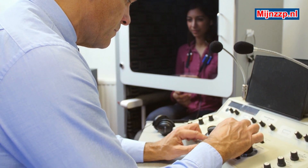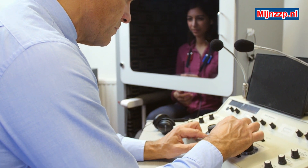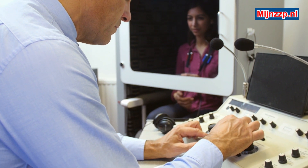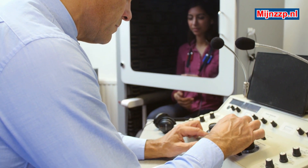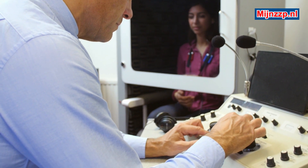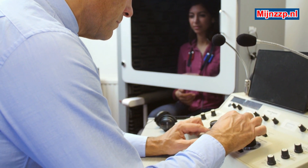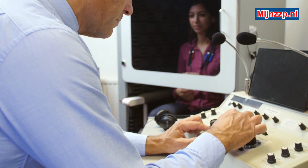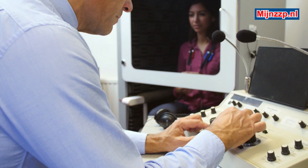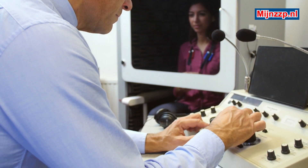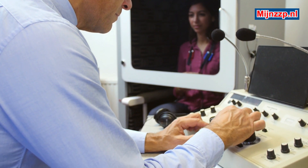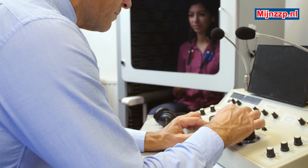Menschen sie lesen können.